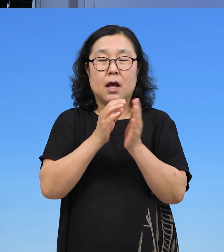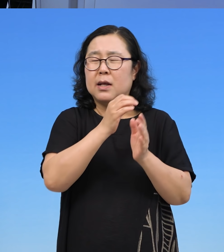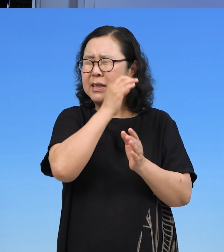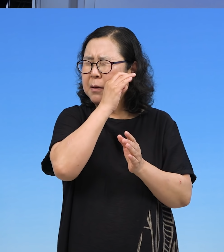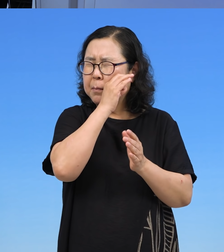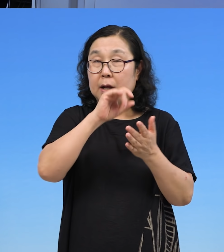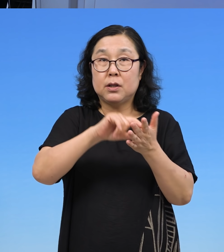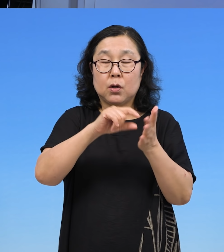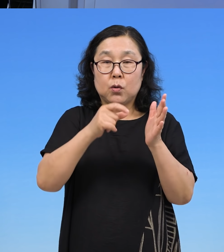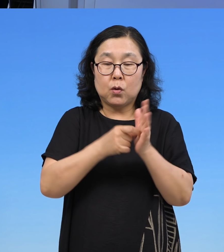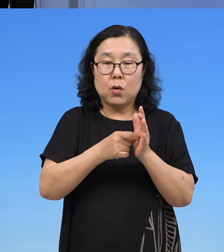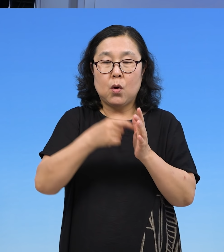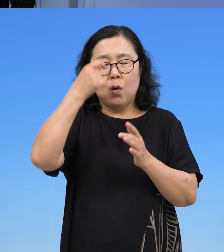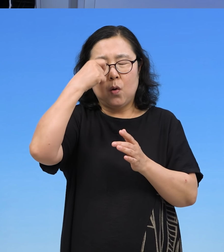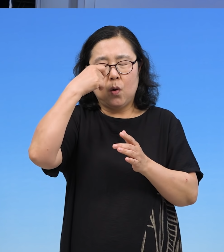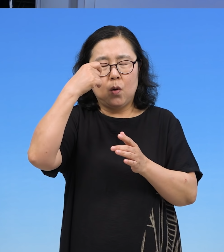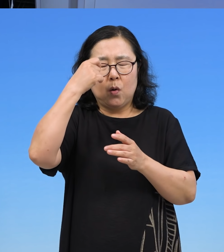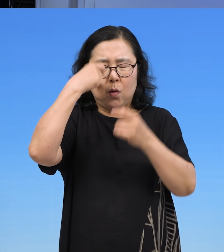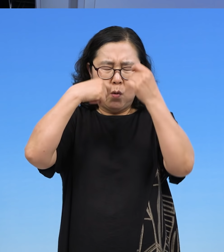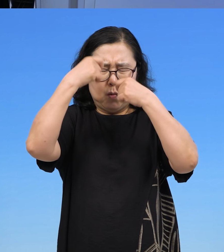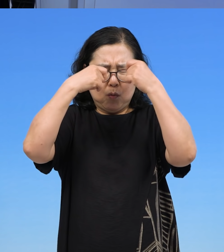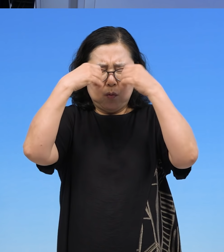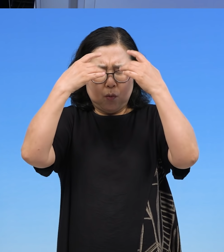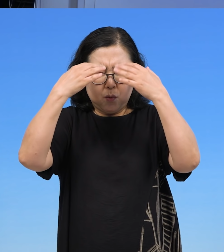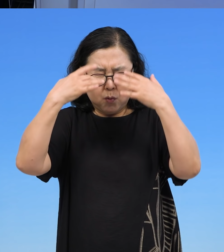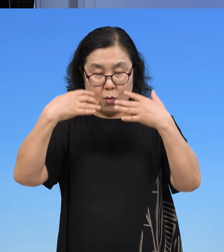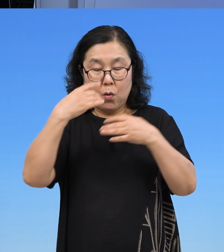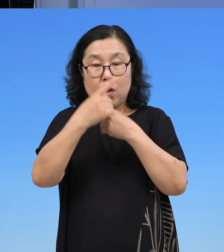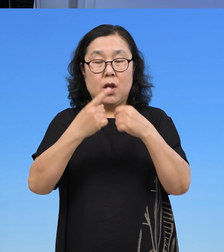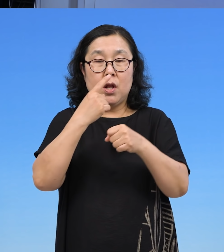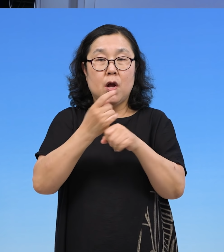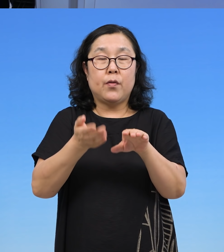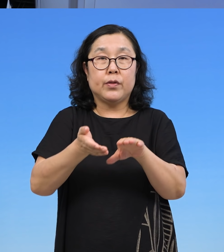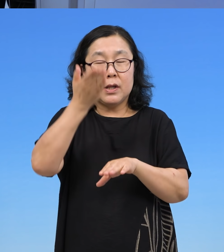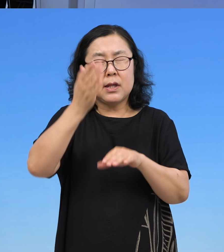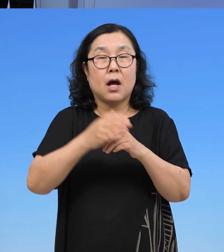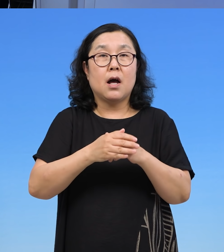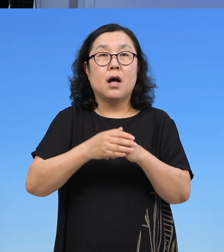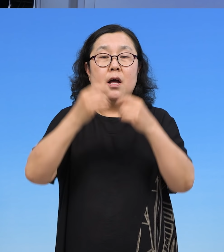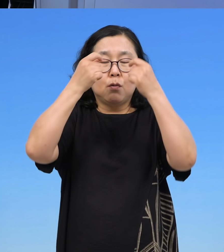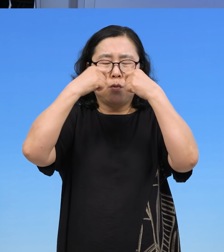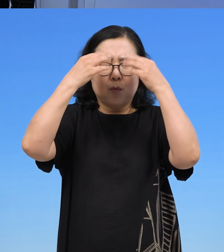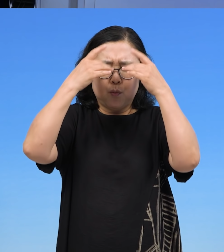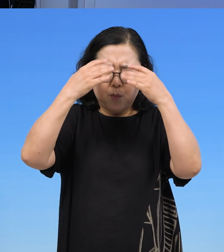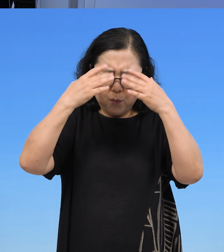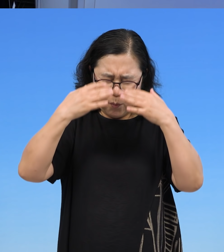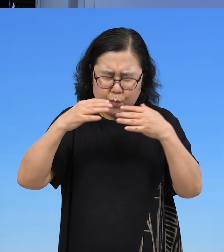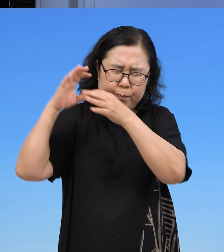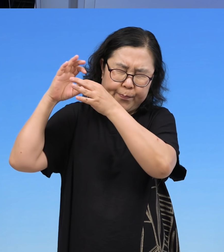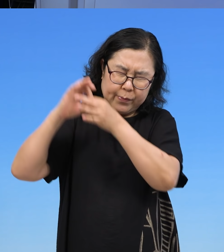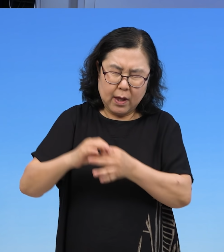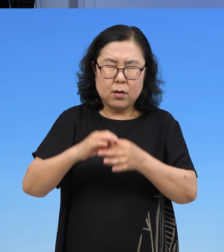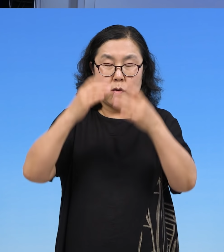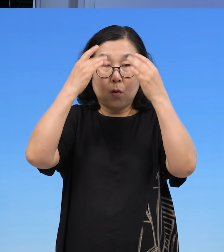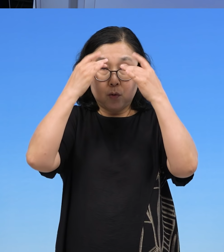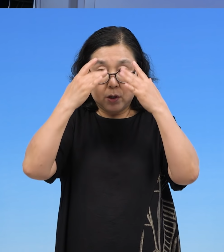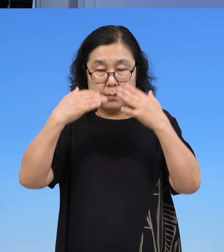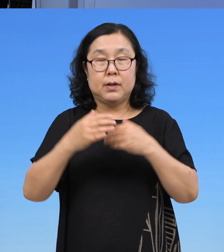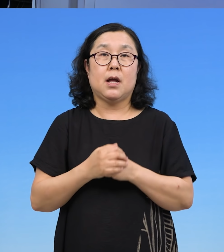울고 또 울고 그렇게 1년을 넘게 예배 시간마다 울고 또 울고